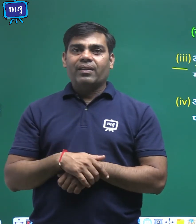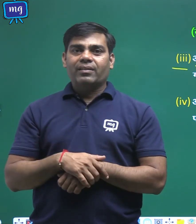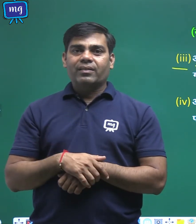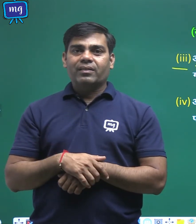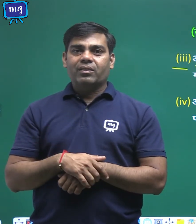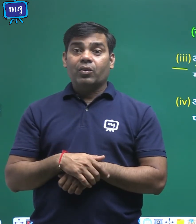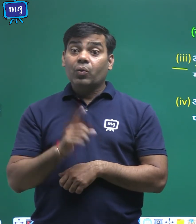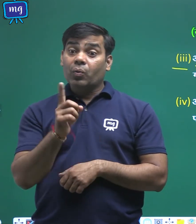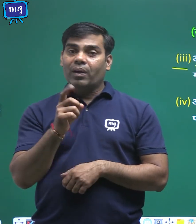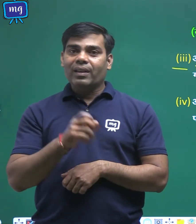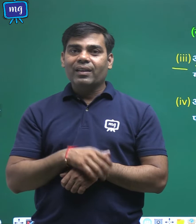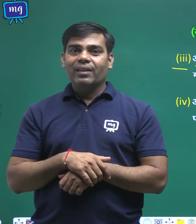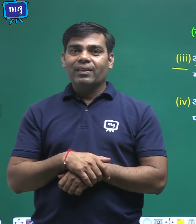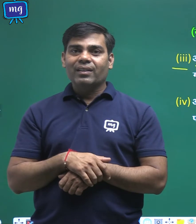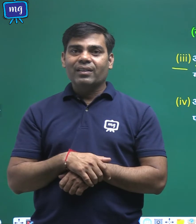तुम्हारी